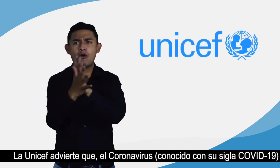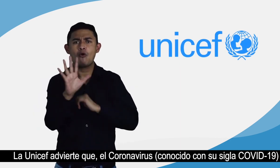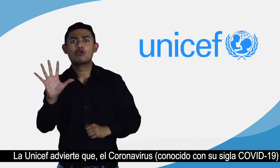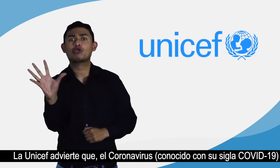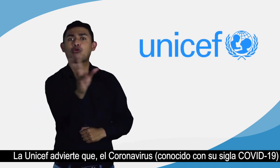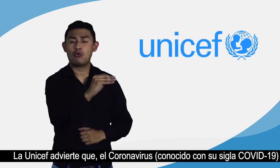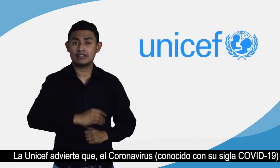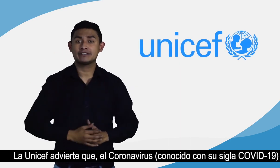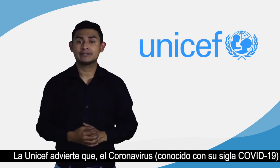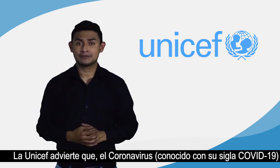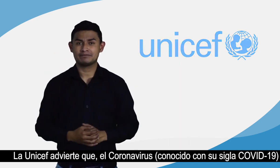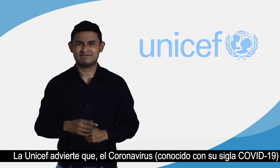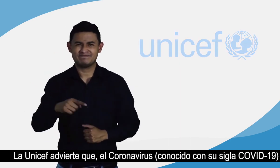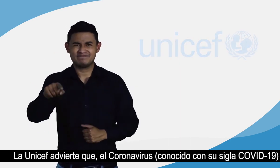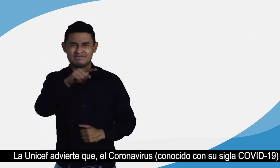sigla COVID-19,